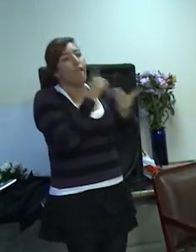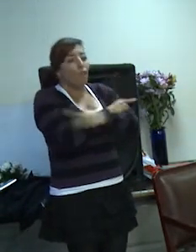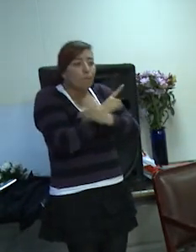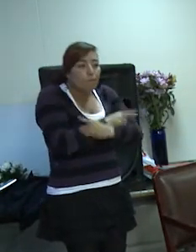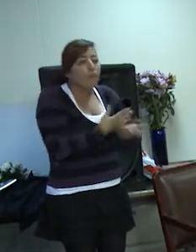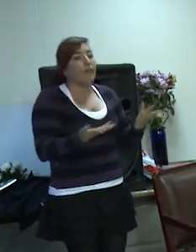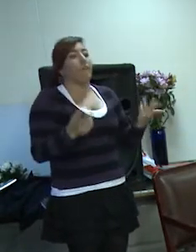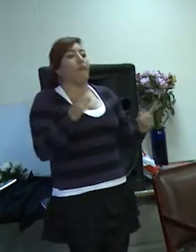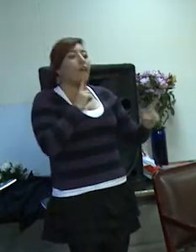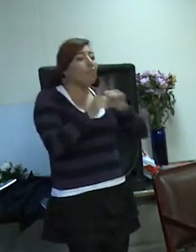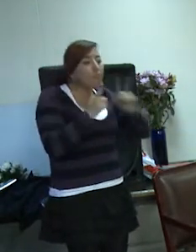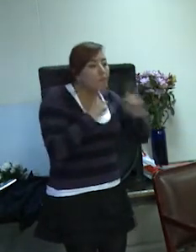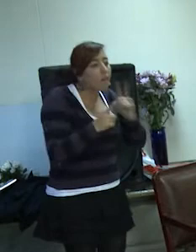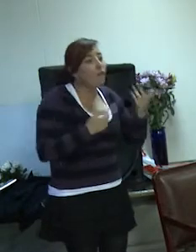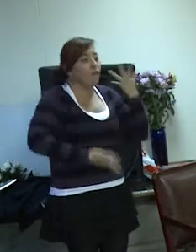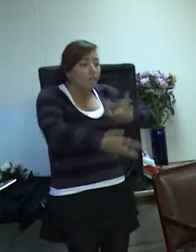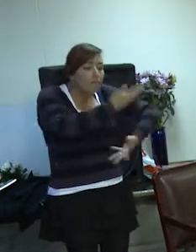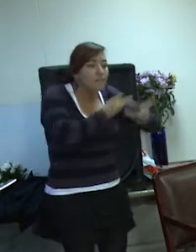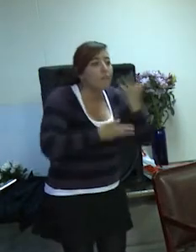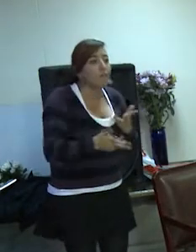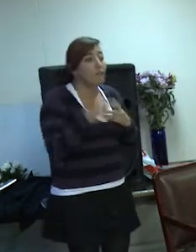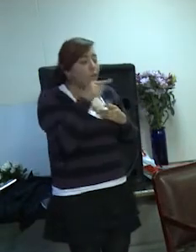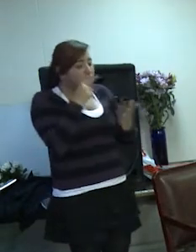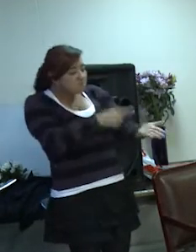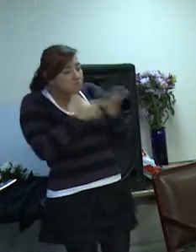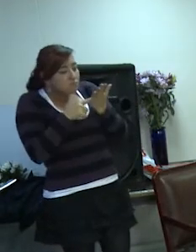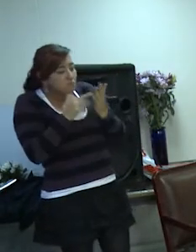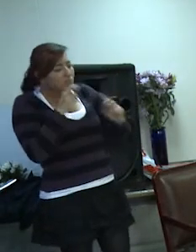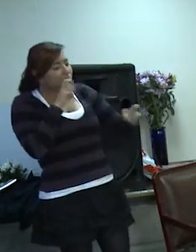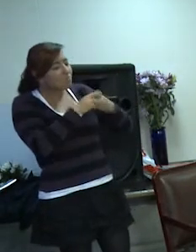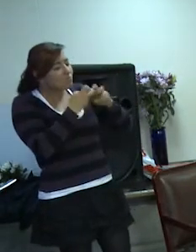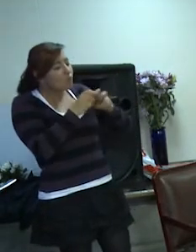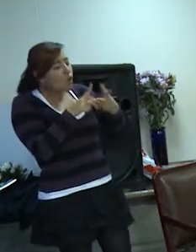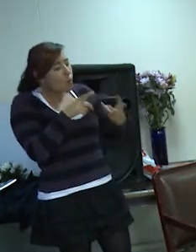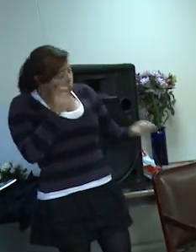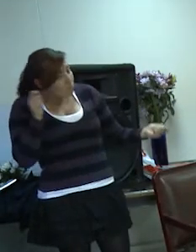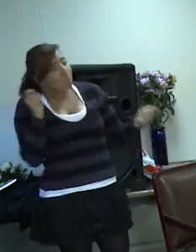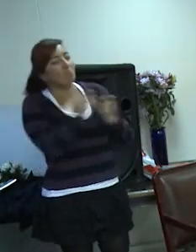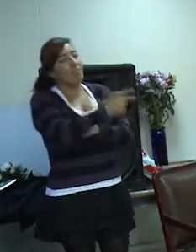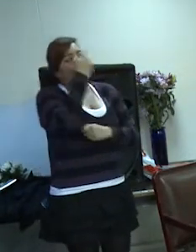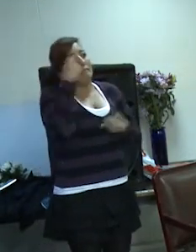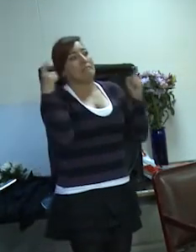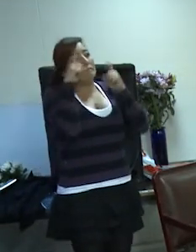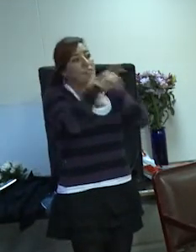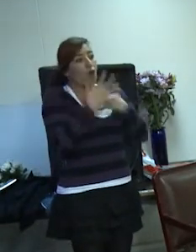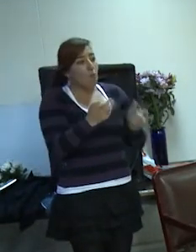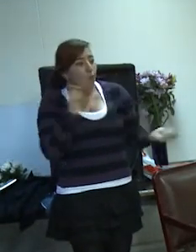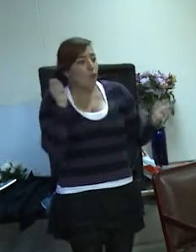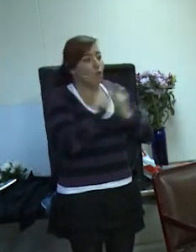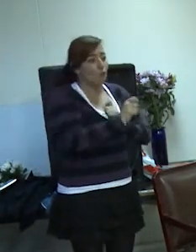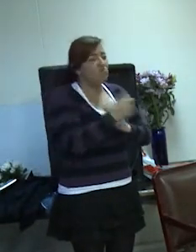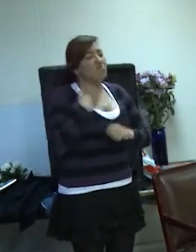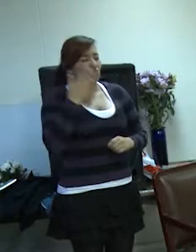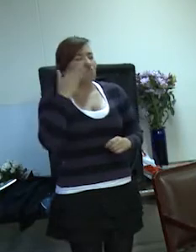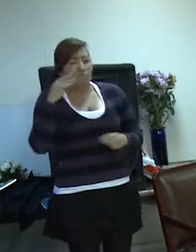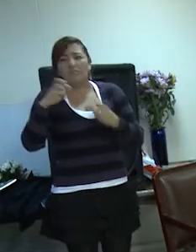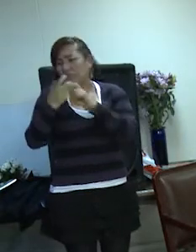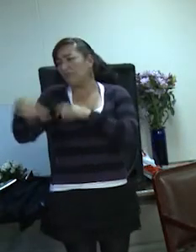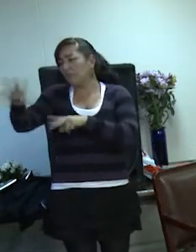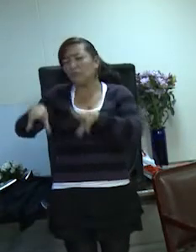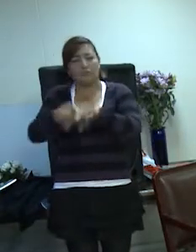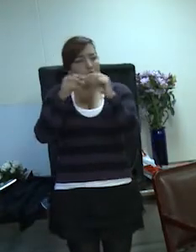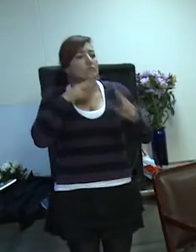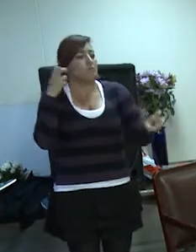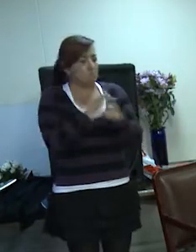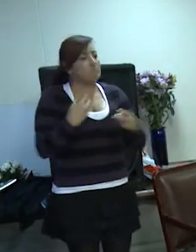el diálogo y precisamente se empieza a ver el conflicto como una posibilidad de transformación. Porque si bien estamos en una sociedad conflictiva,